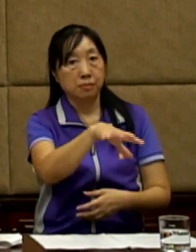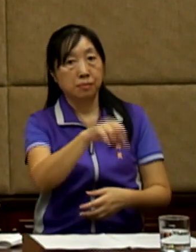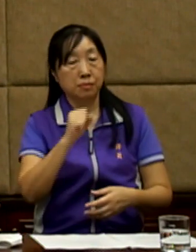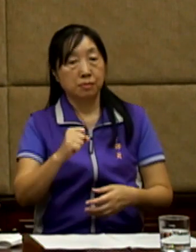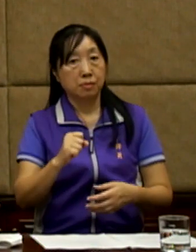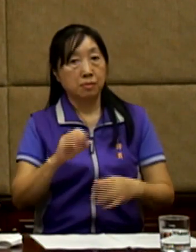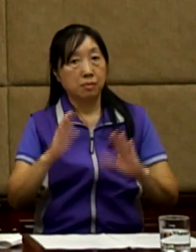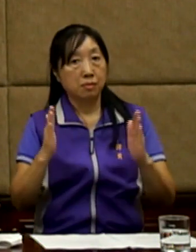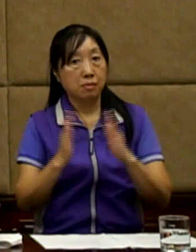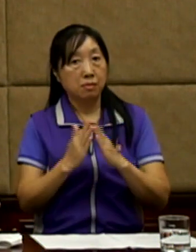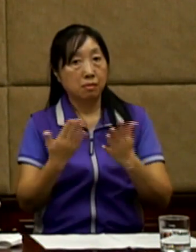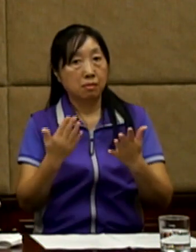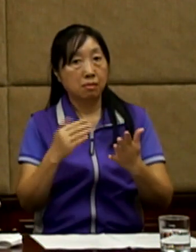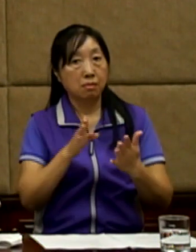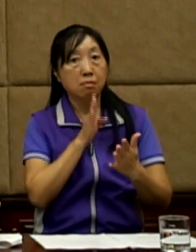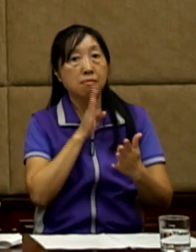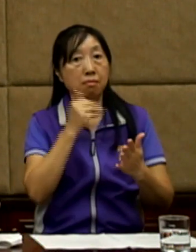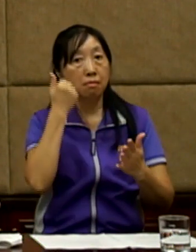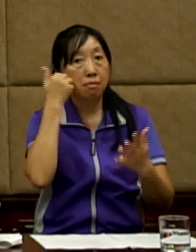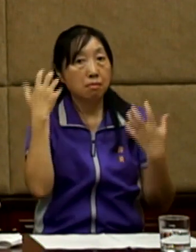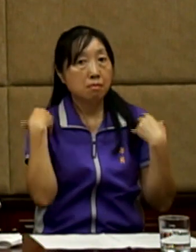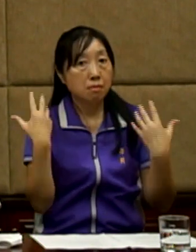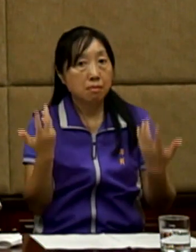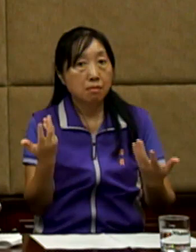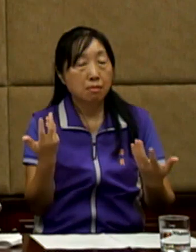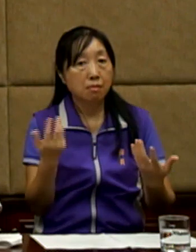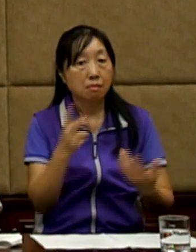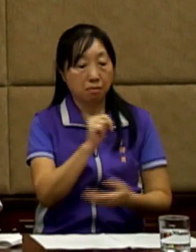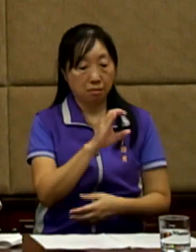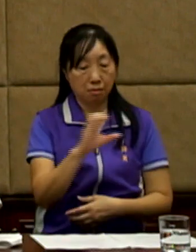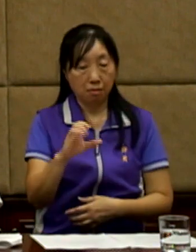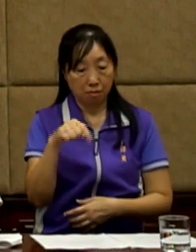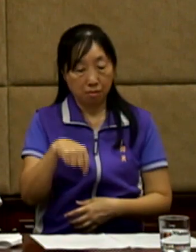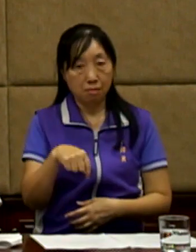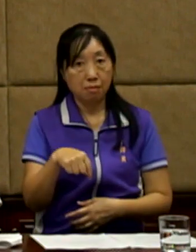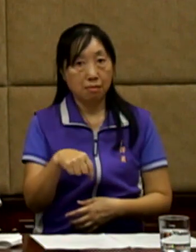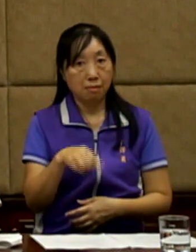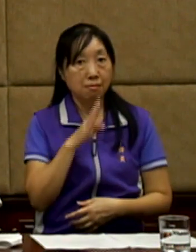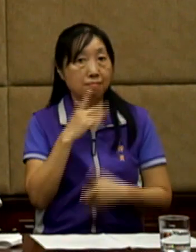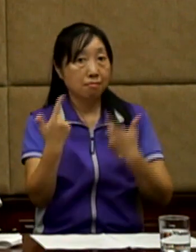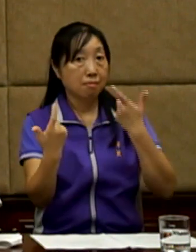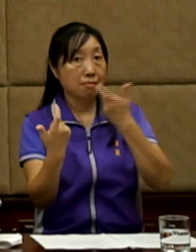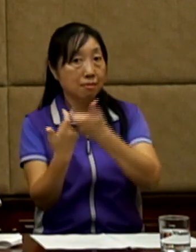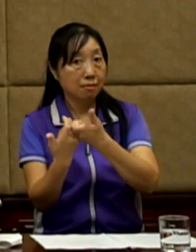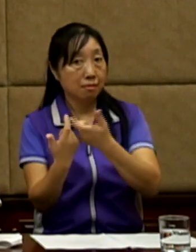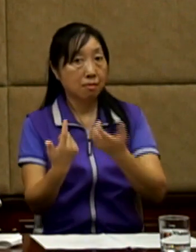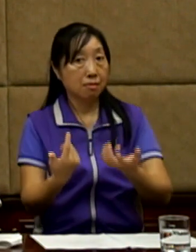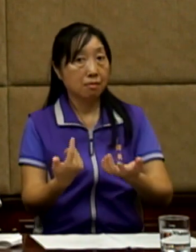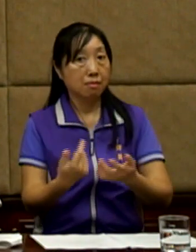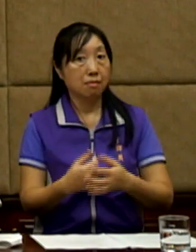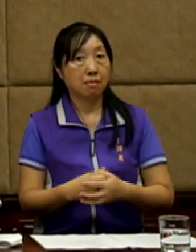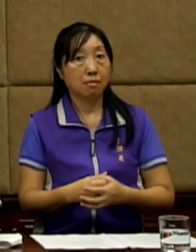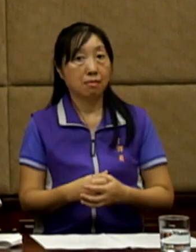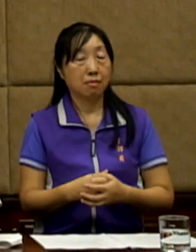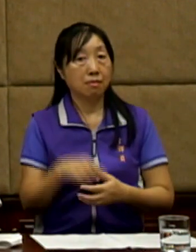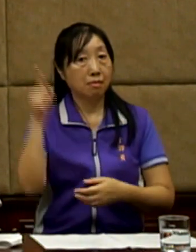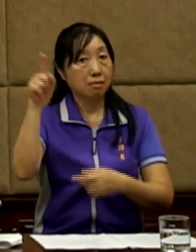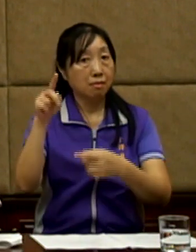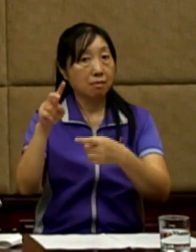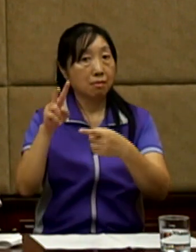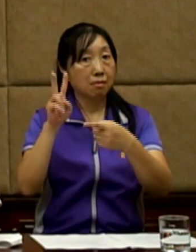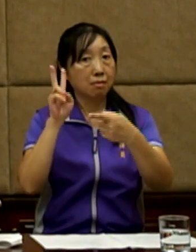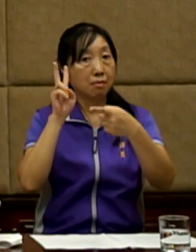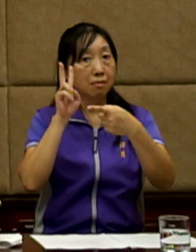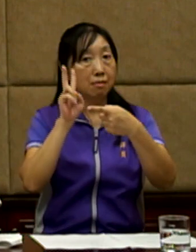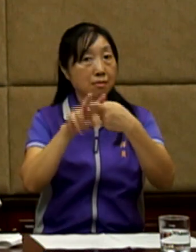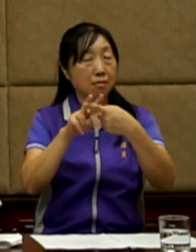底是由谁发动？是然后 NCC 这边是配合党产会这边的董监事变更吗？还